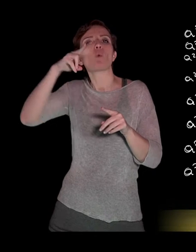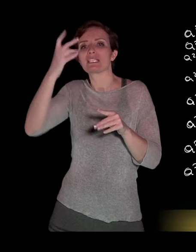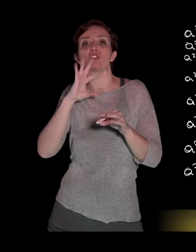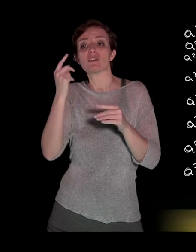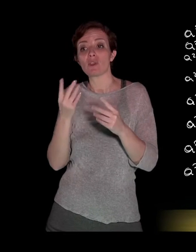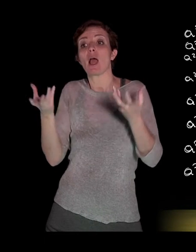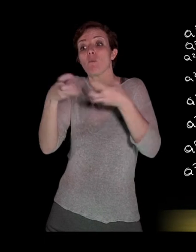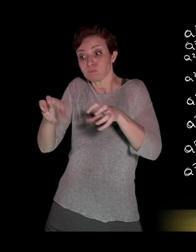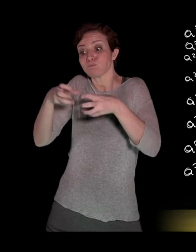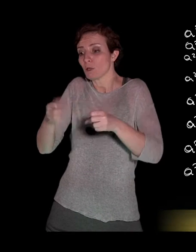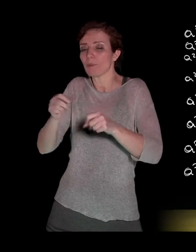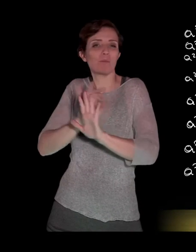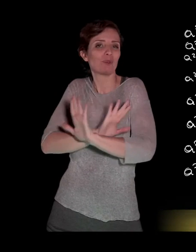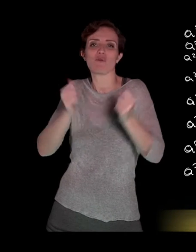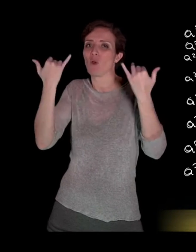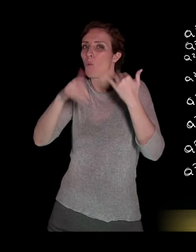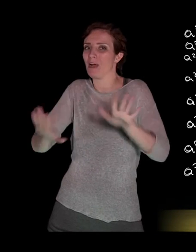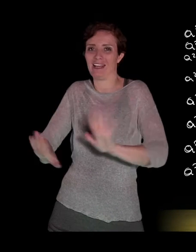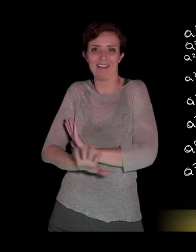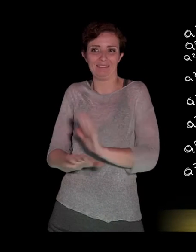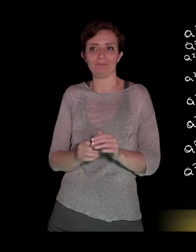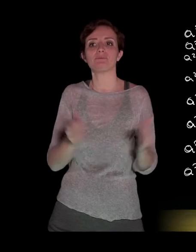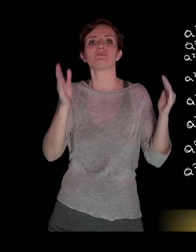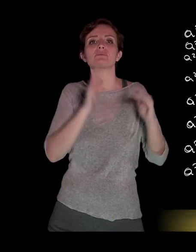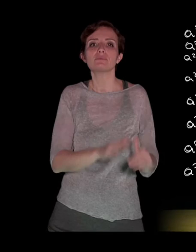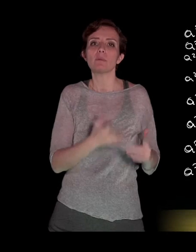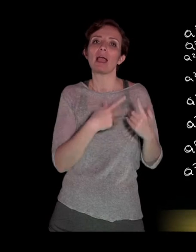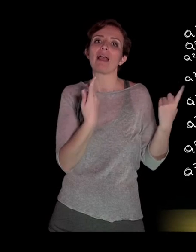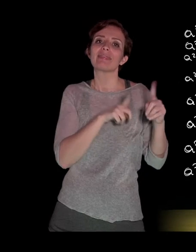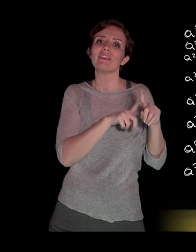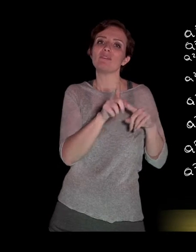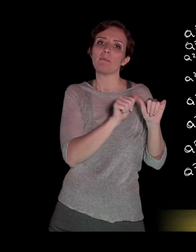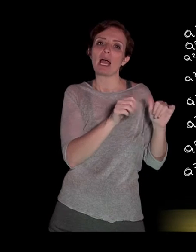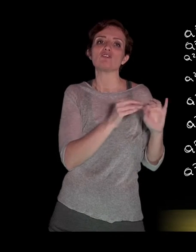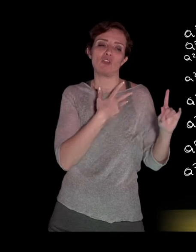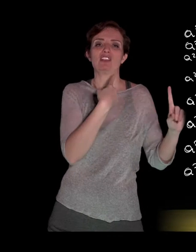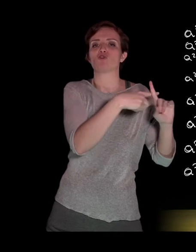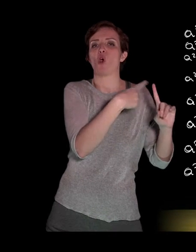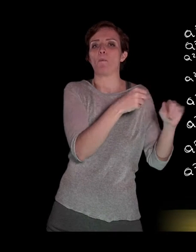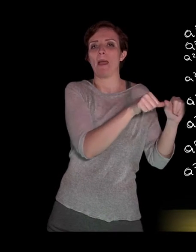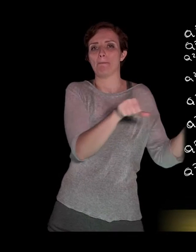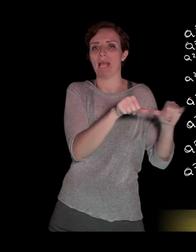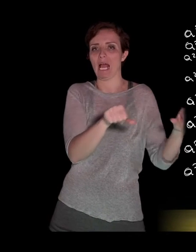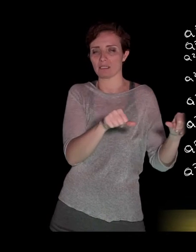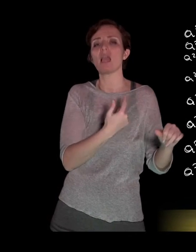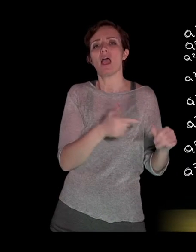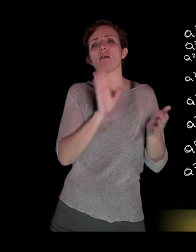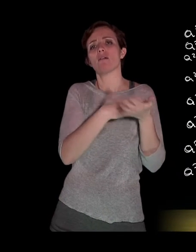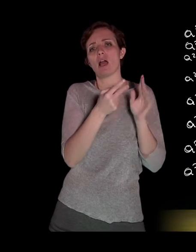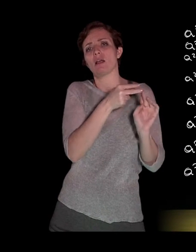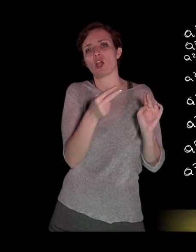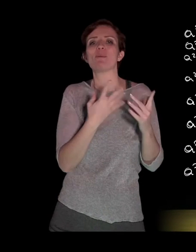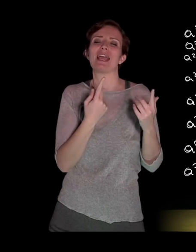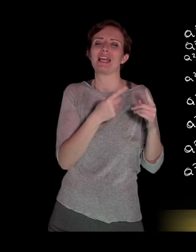discorso vale quando invece di avere una differenza tra le basi abbiamo una somma tra le basi Analogamente sarà Parea somma una somma di cubi